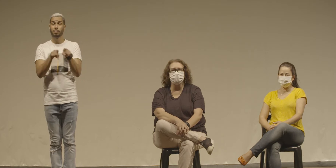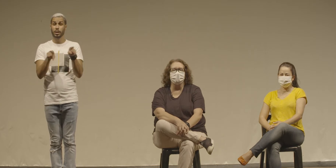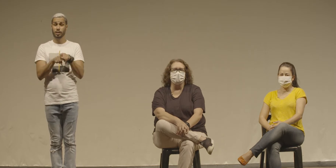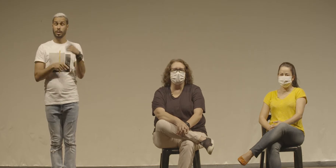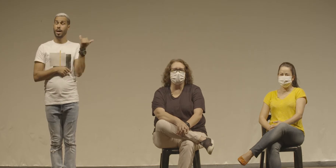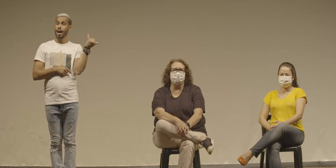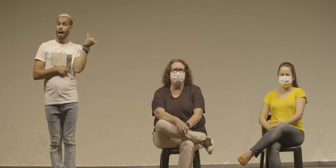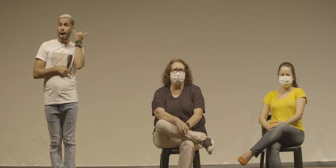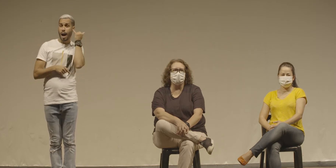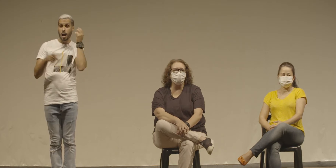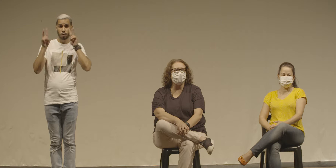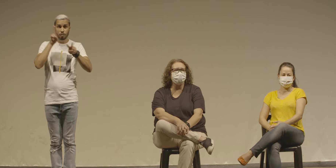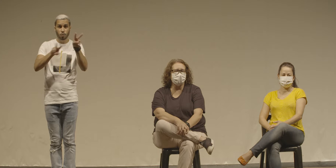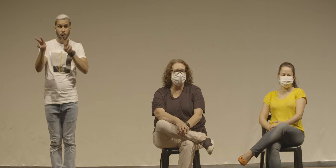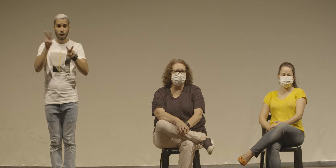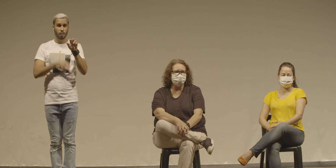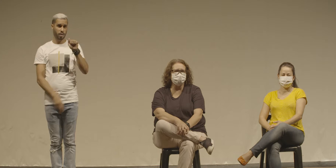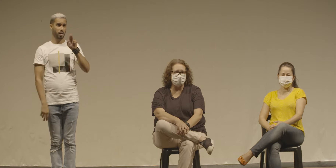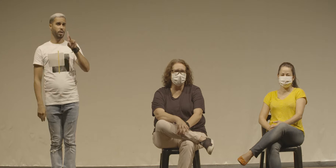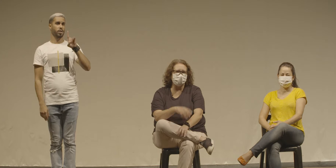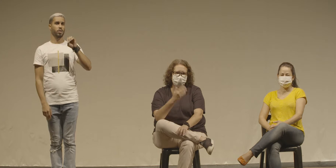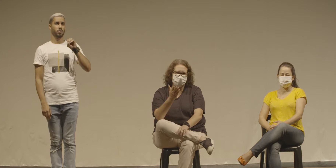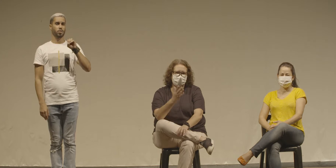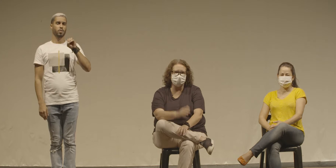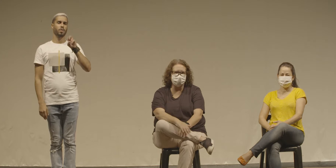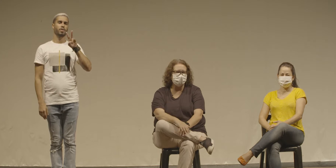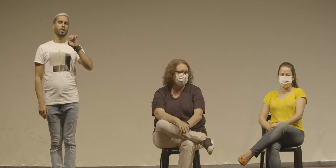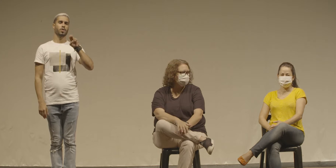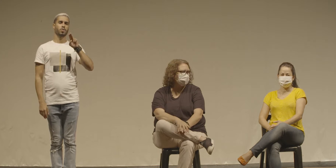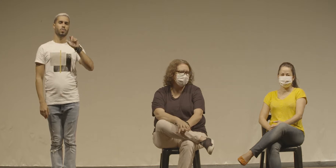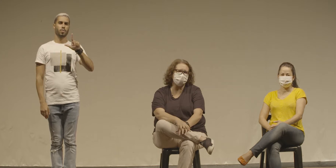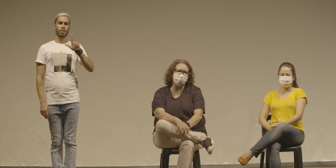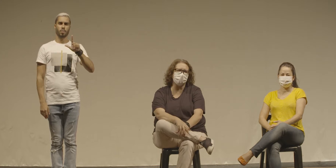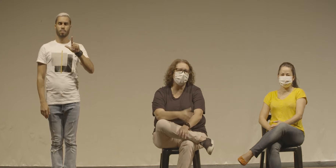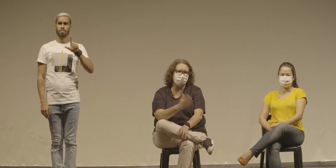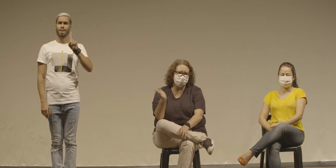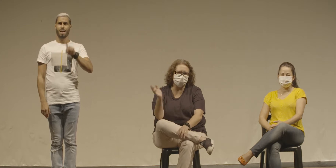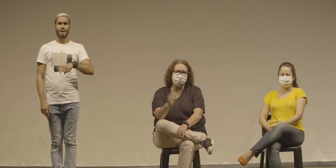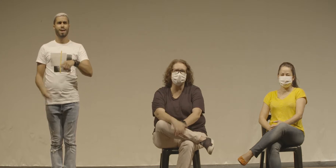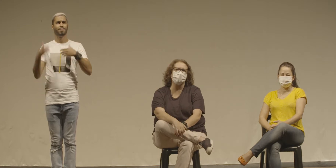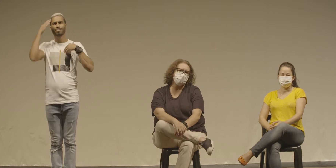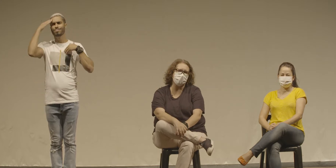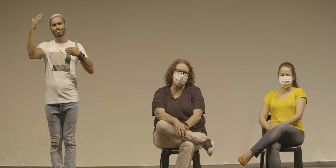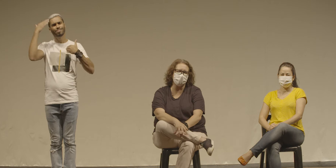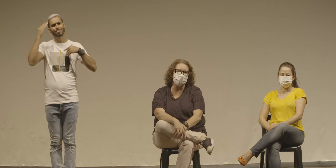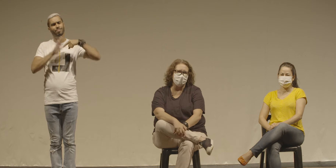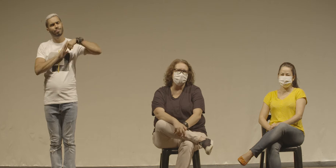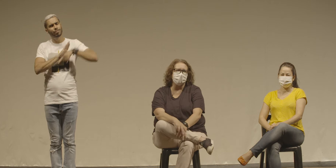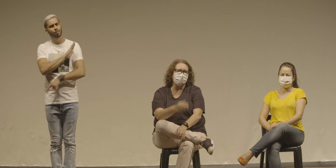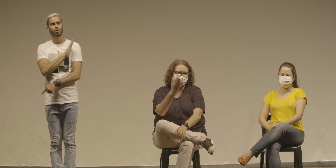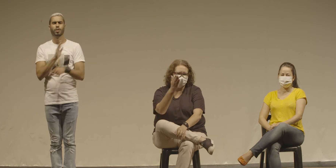fale. Então é muita gratidão mesmo, né, a essa possibilidade aí desse edital e a vocês que estão aqui com a